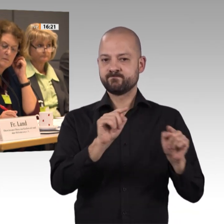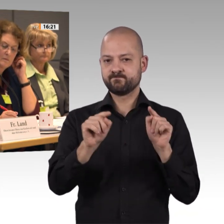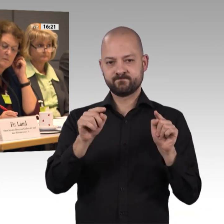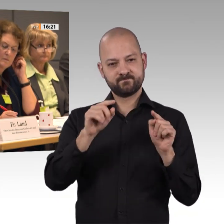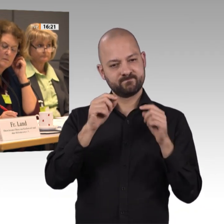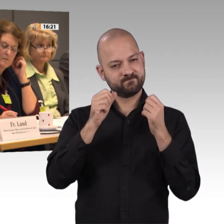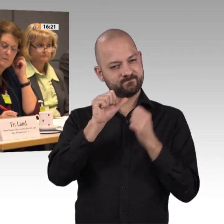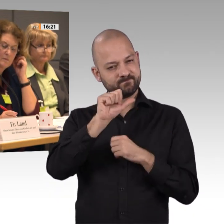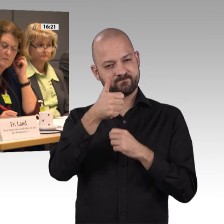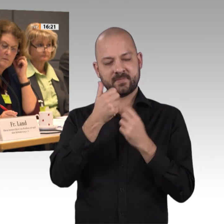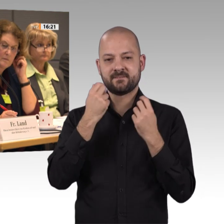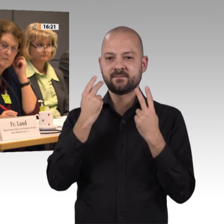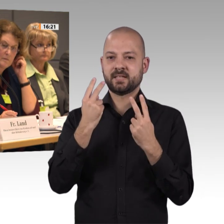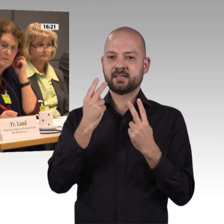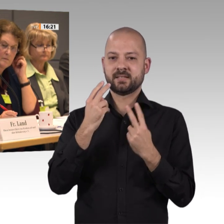dass dieses